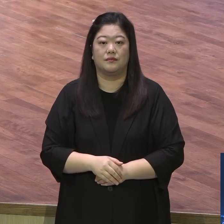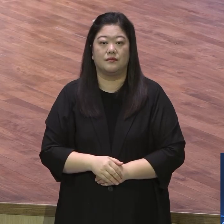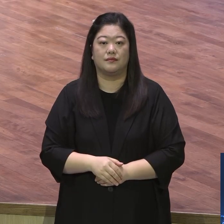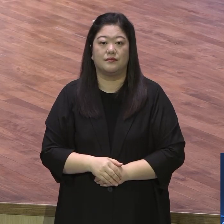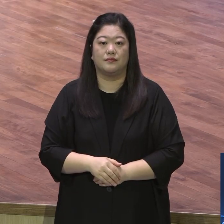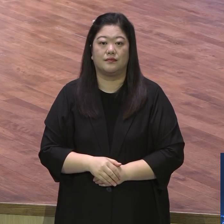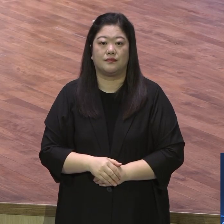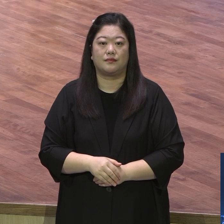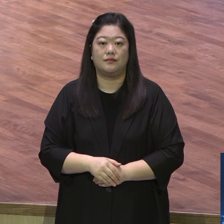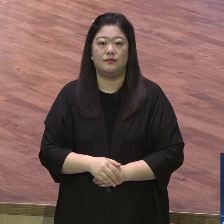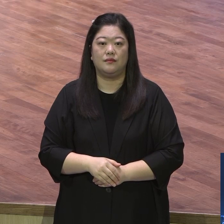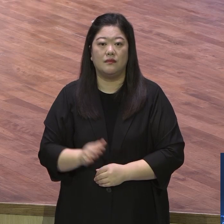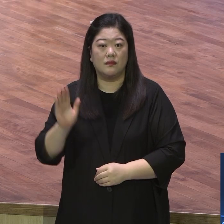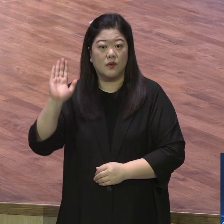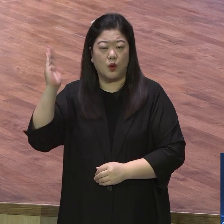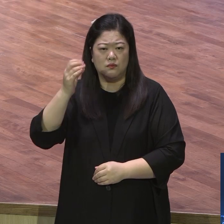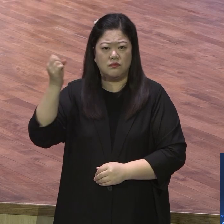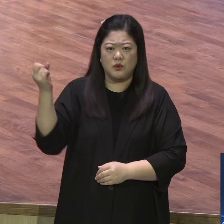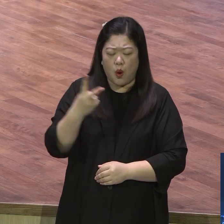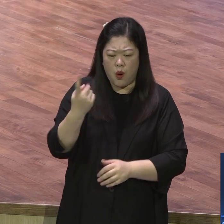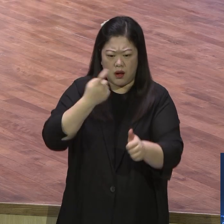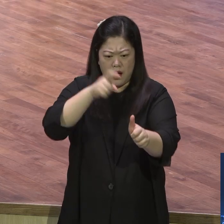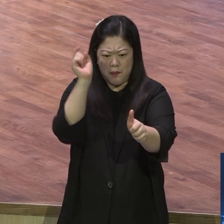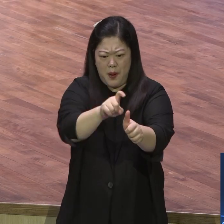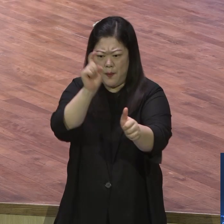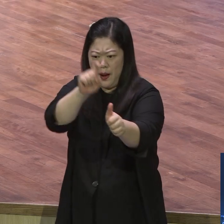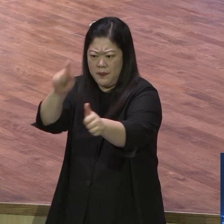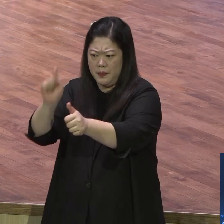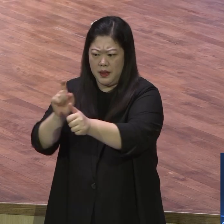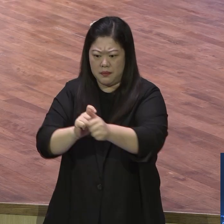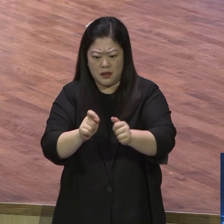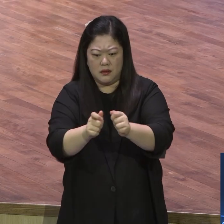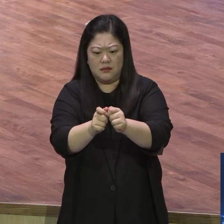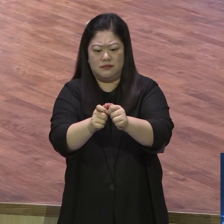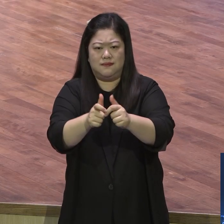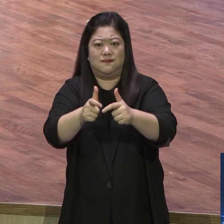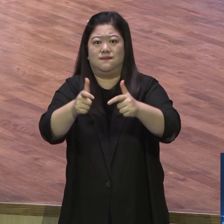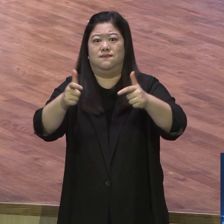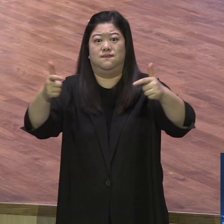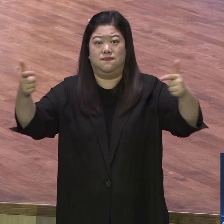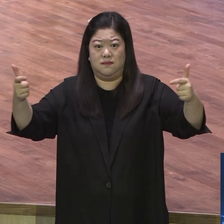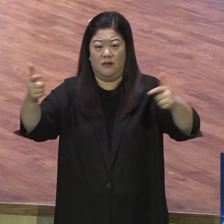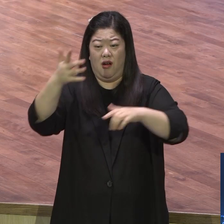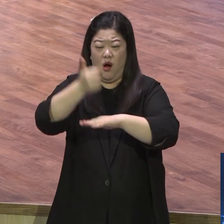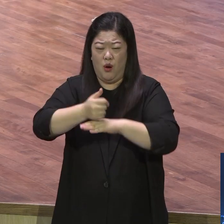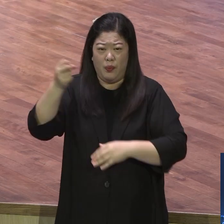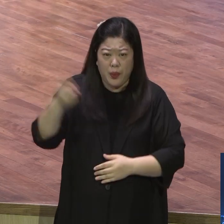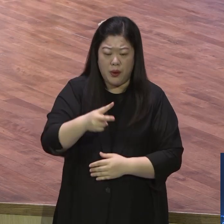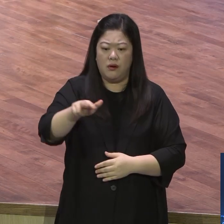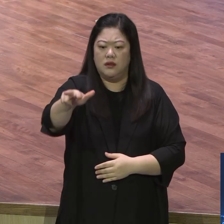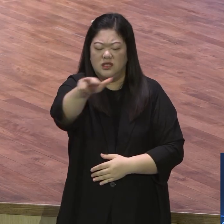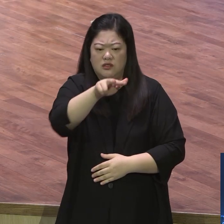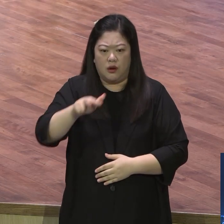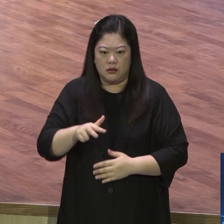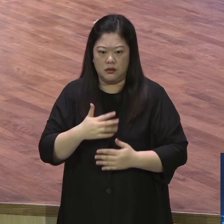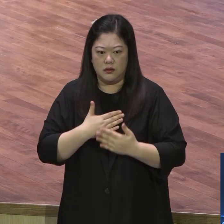지금 재확산이 계속되면서 전국적으로 그렇게 긴장감이 계속